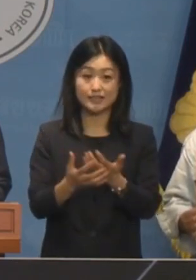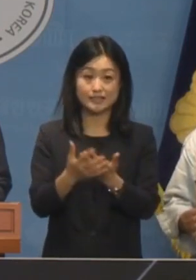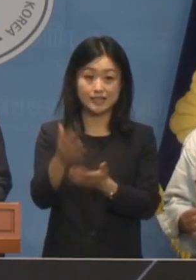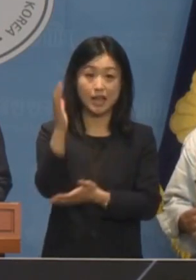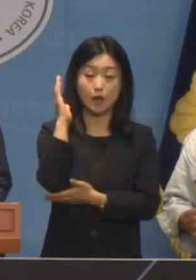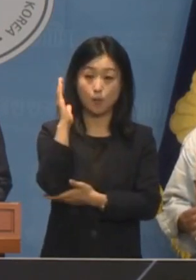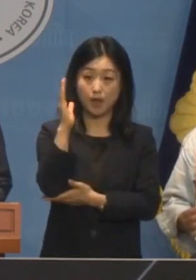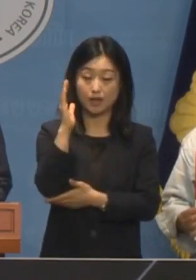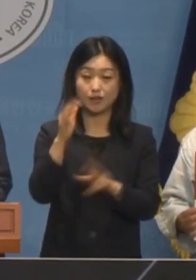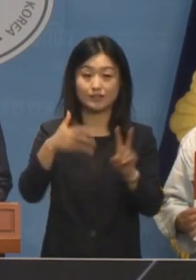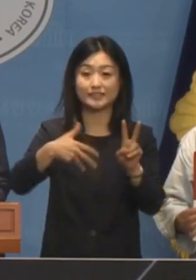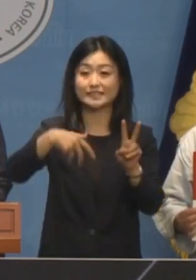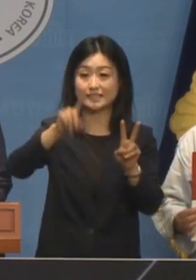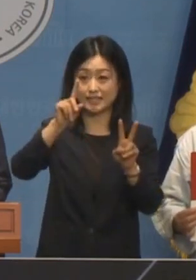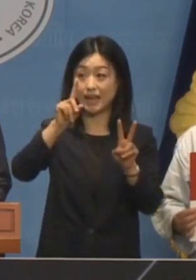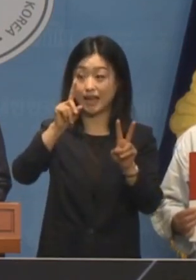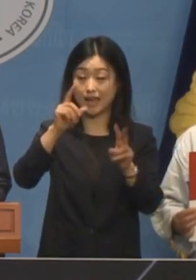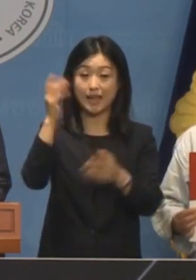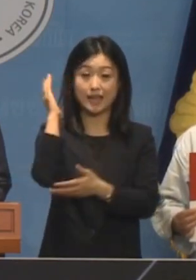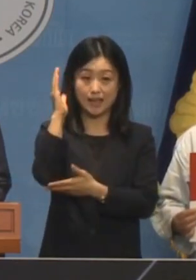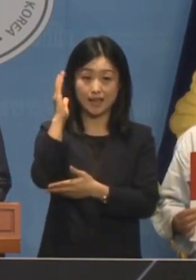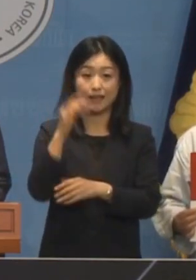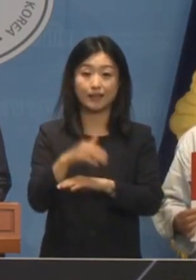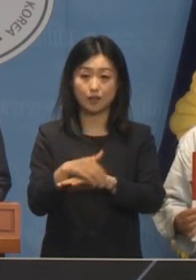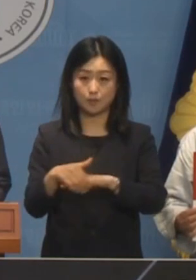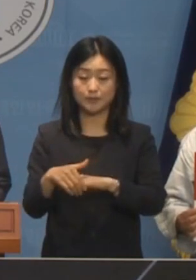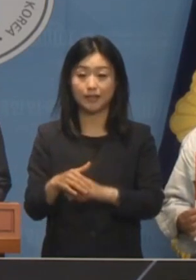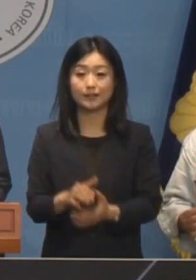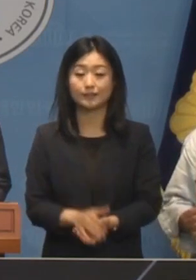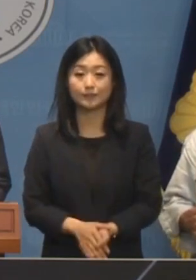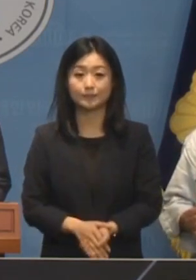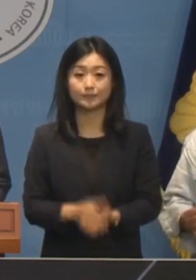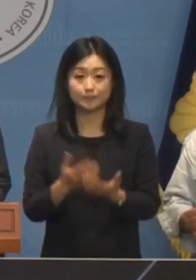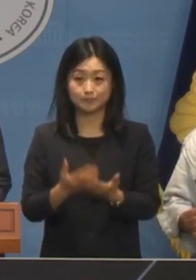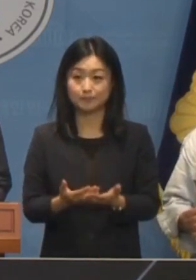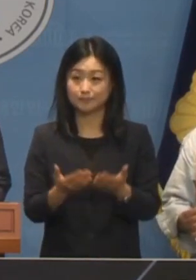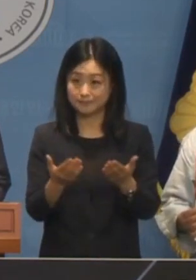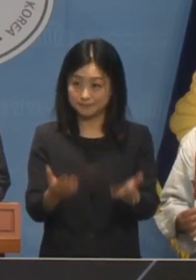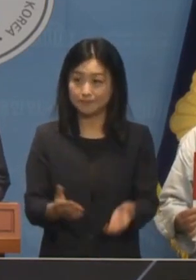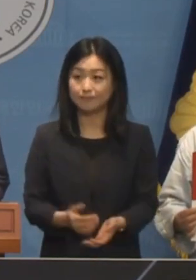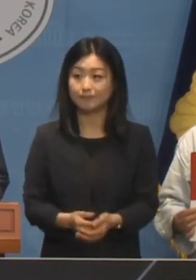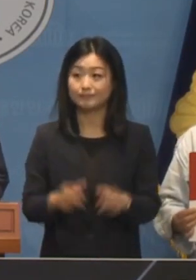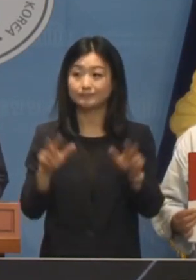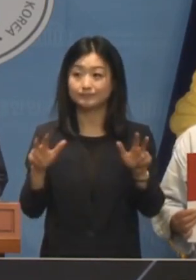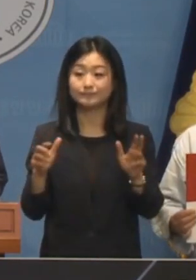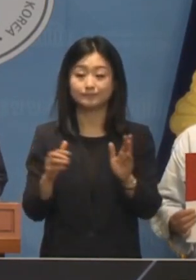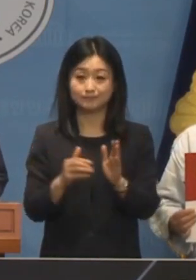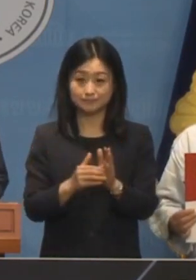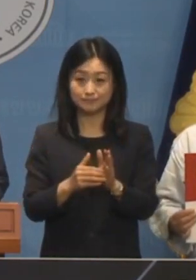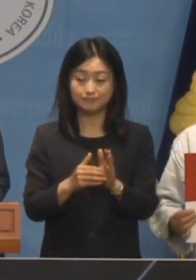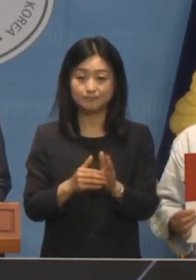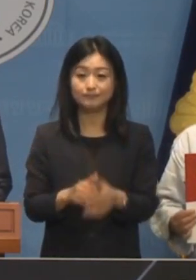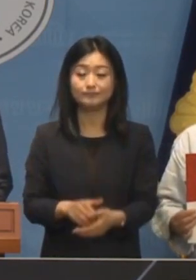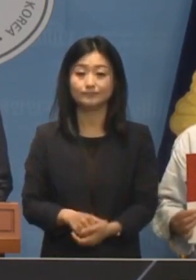기자회견을 제2차 갖게 되어집니다. 알려드리고, 지금까지 이렇게